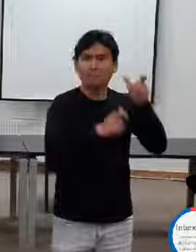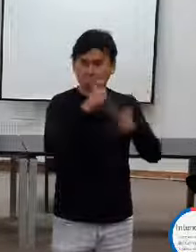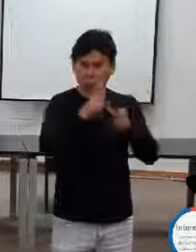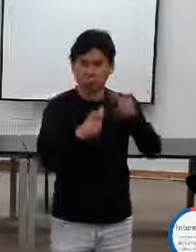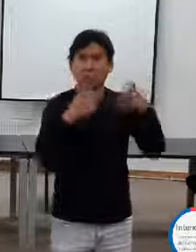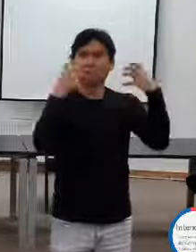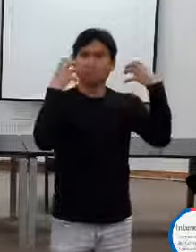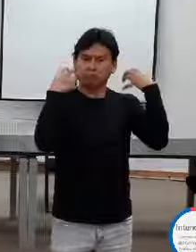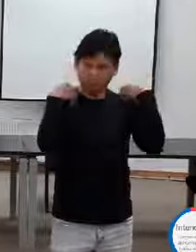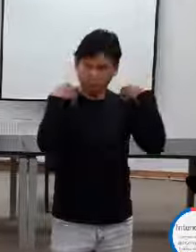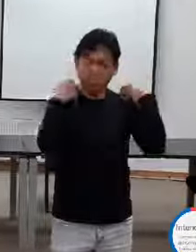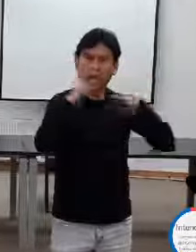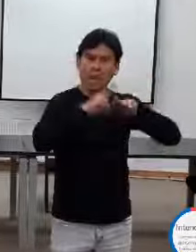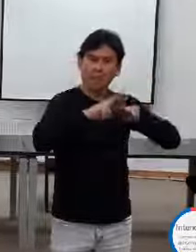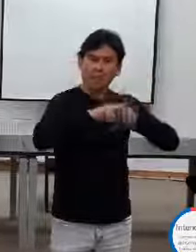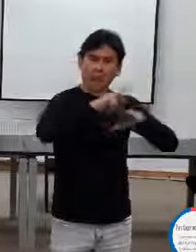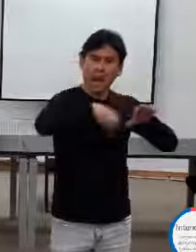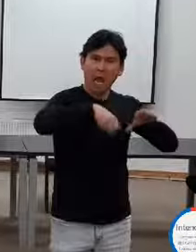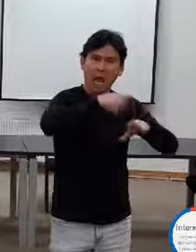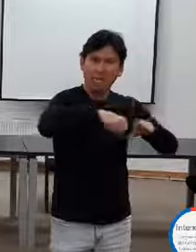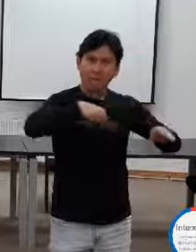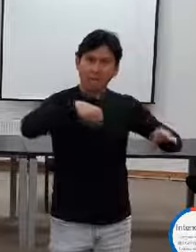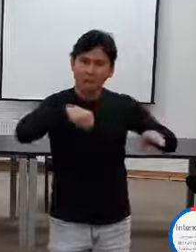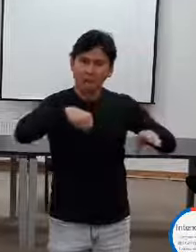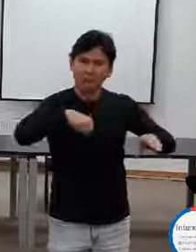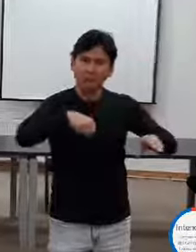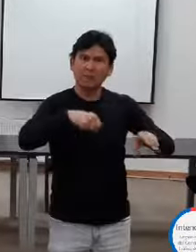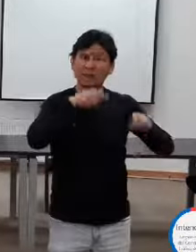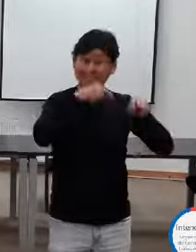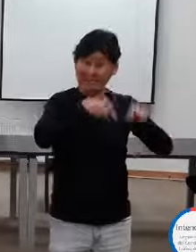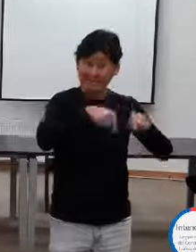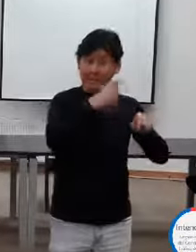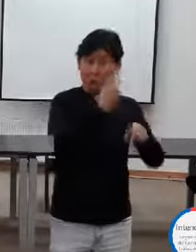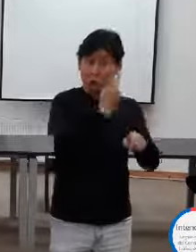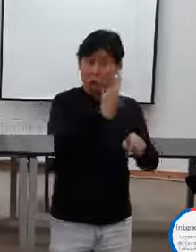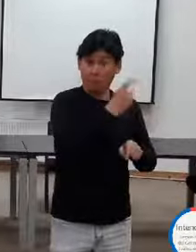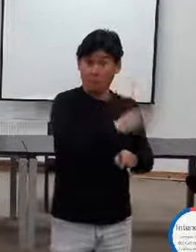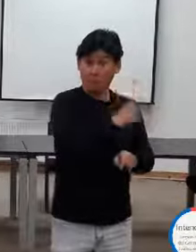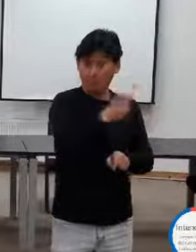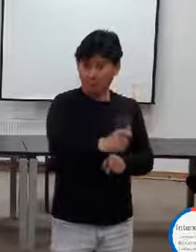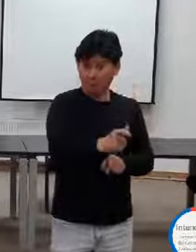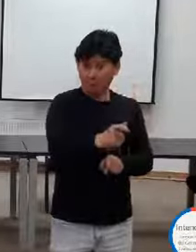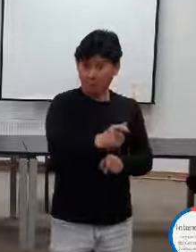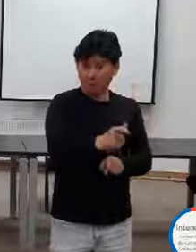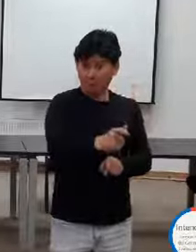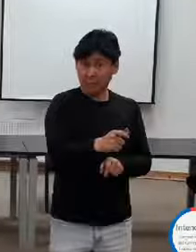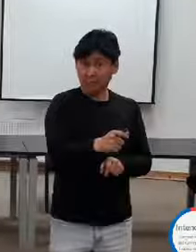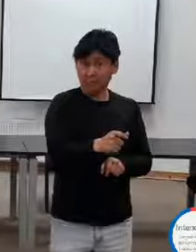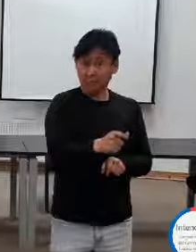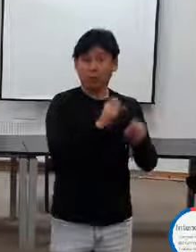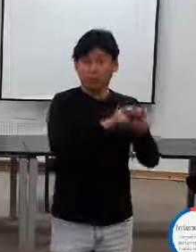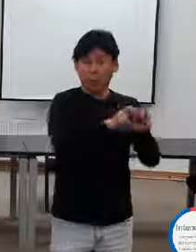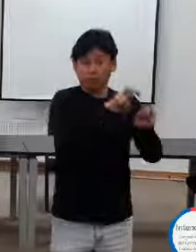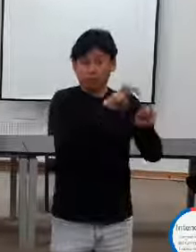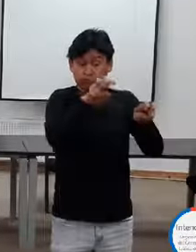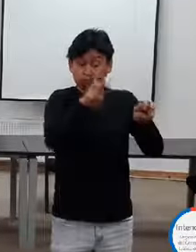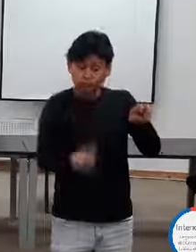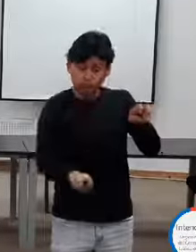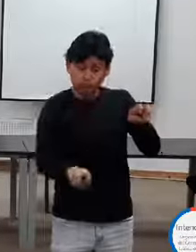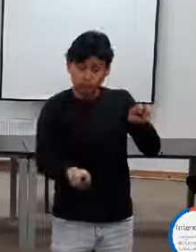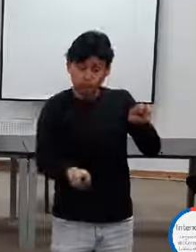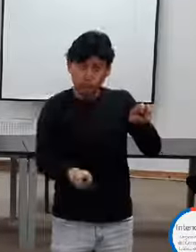están a cargo, digamos, de realizar los amarres en el muelle y se pretende que estas dos personas, estos dos practicantes, van a descender, deberían